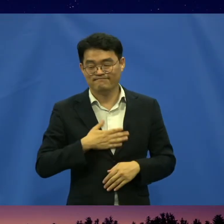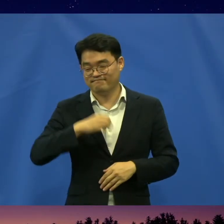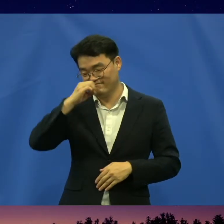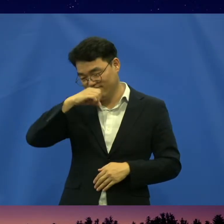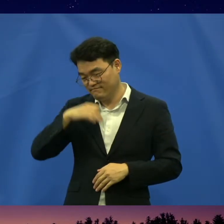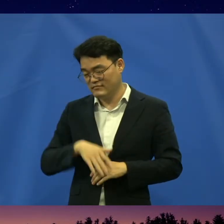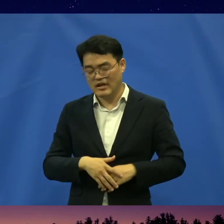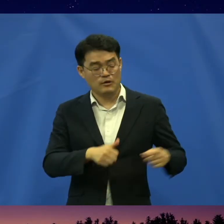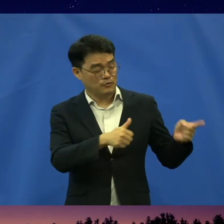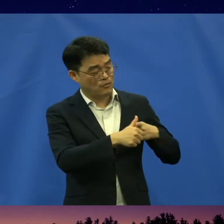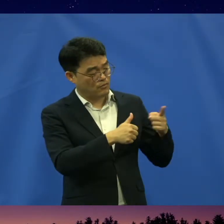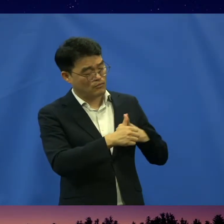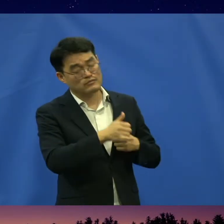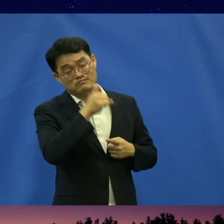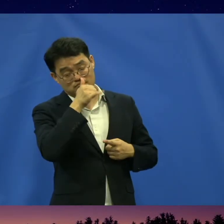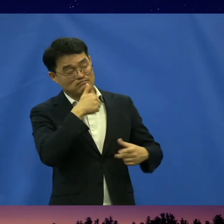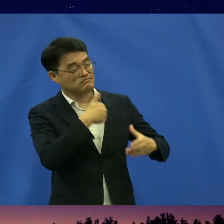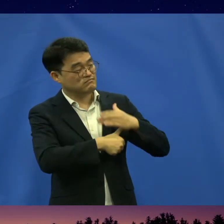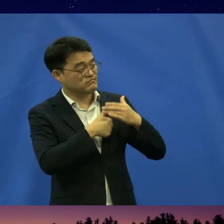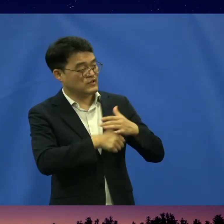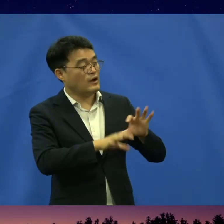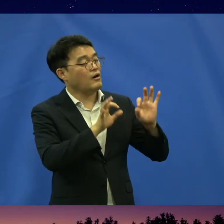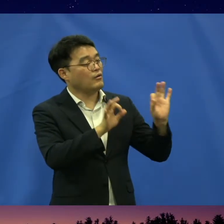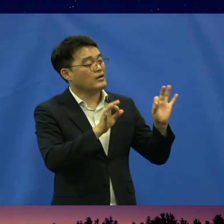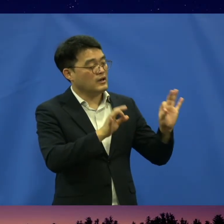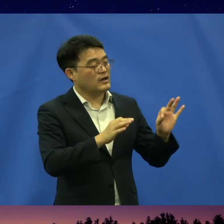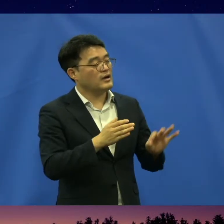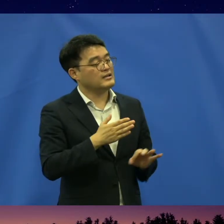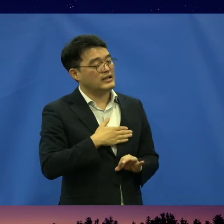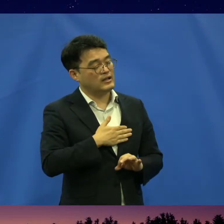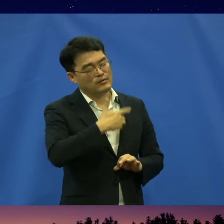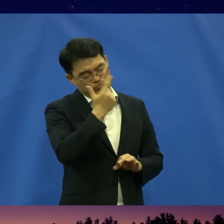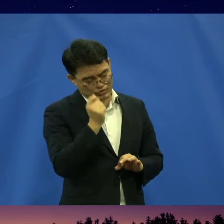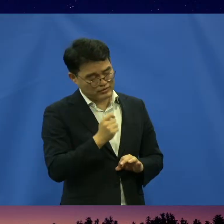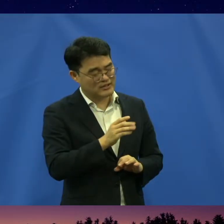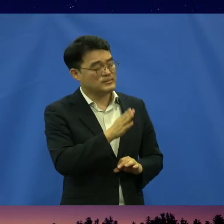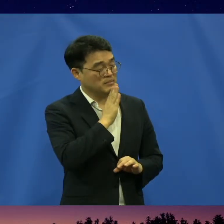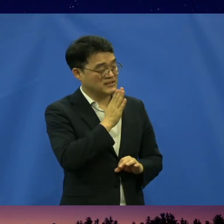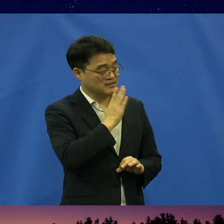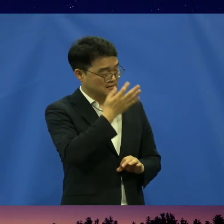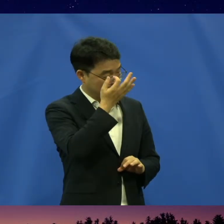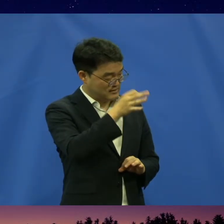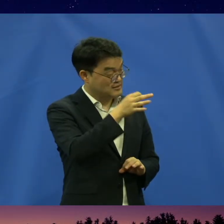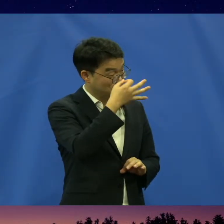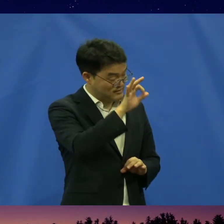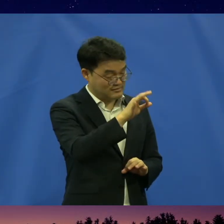욕을 먹을 수 있어. 내가 여러분 완전한 사람이 아니거든요.